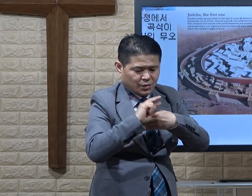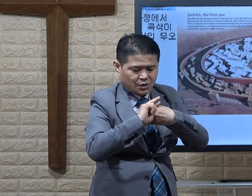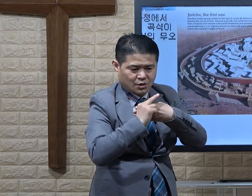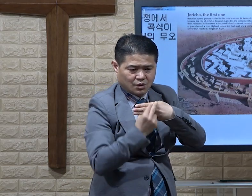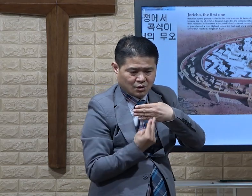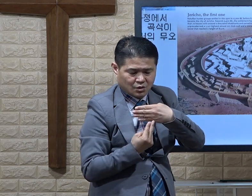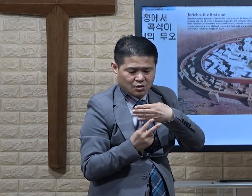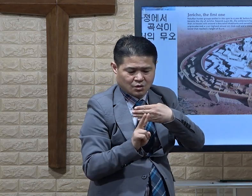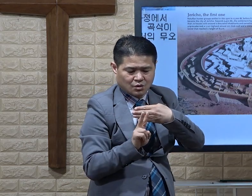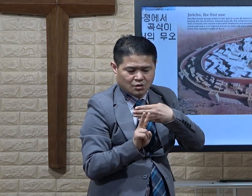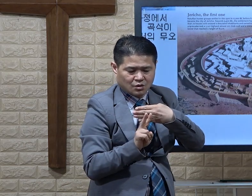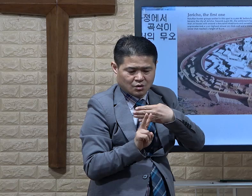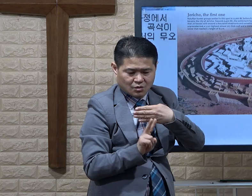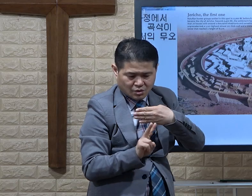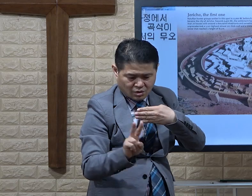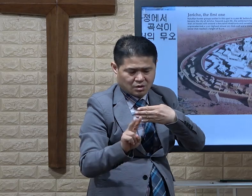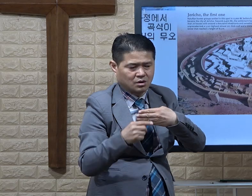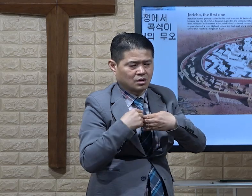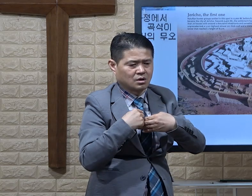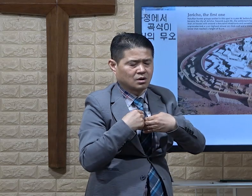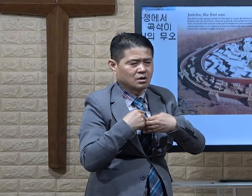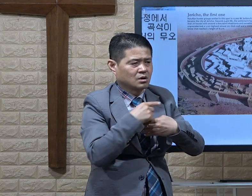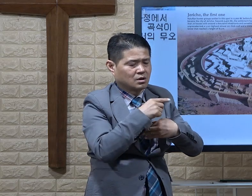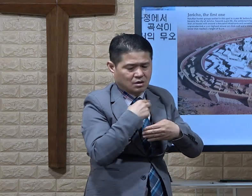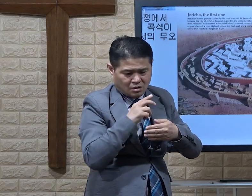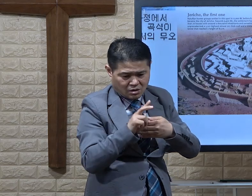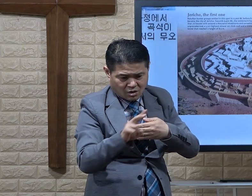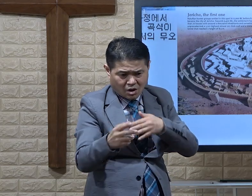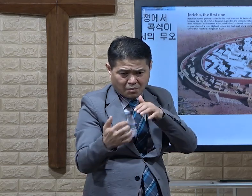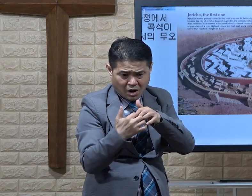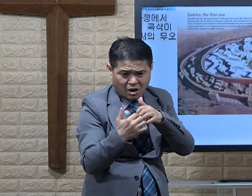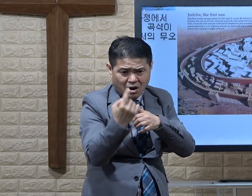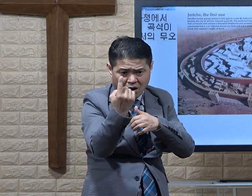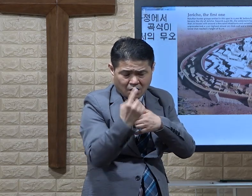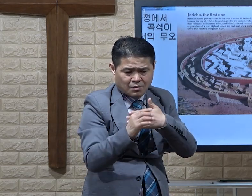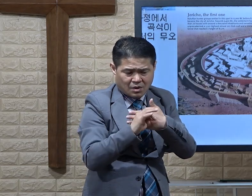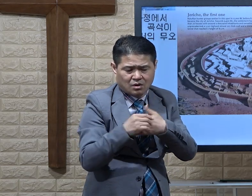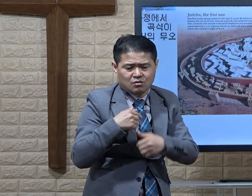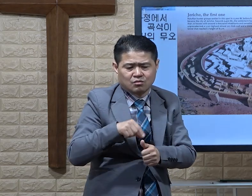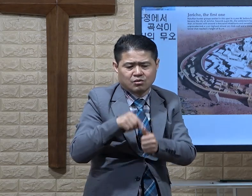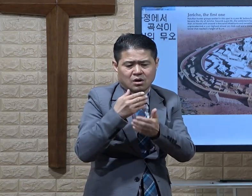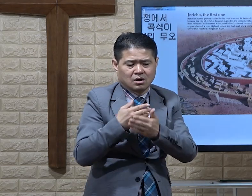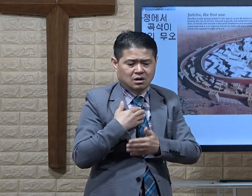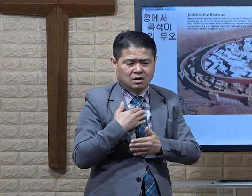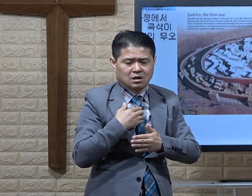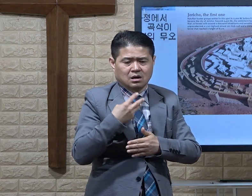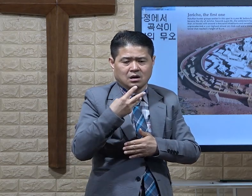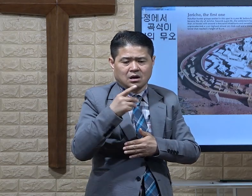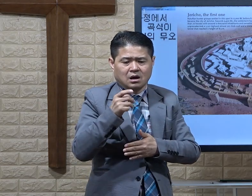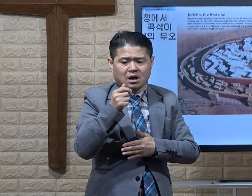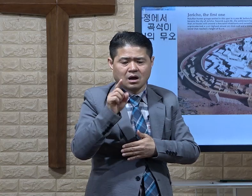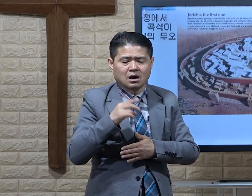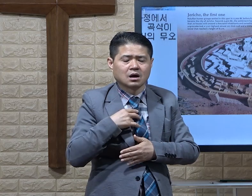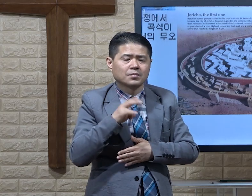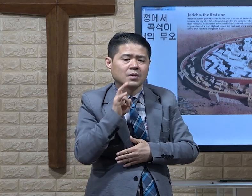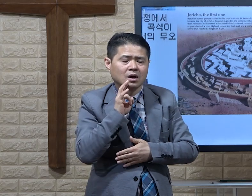그 2사람을 건져 주었고 전쟁을 하면 본인